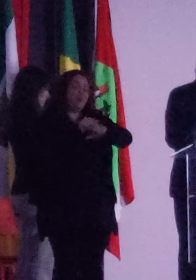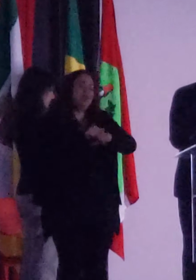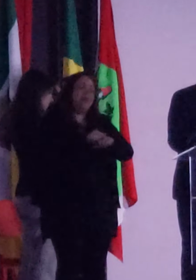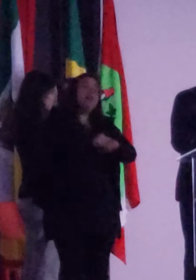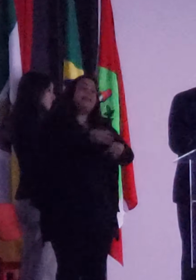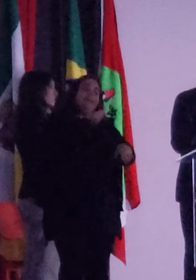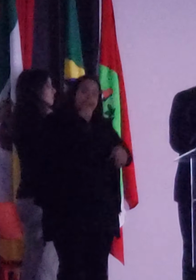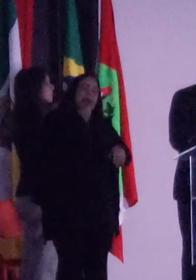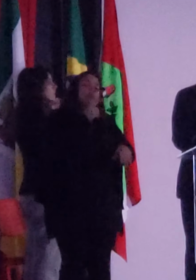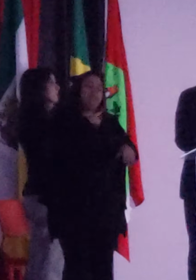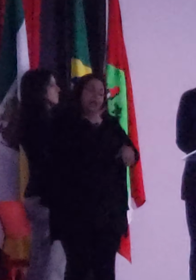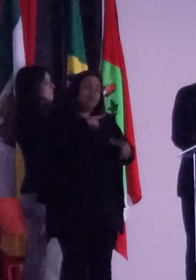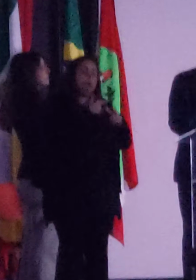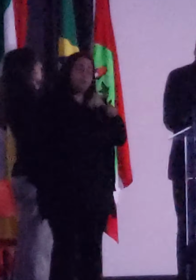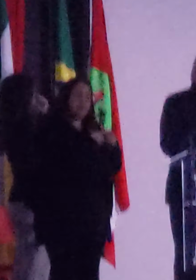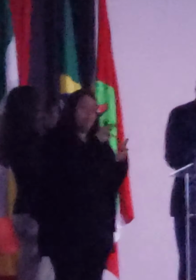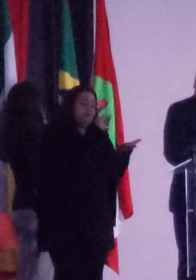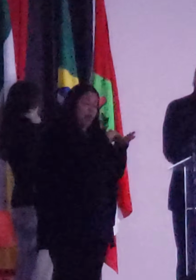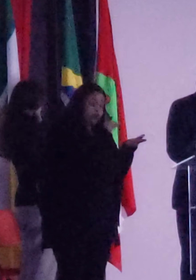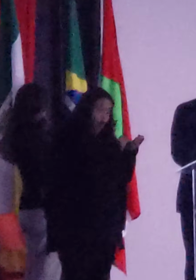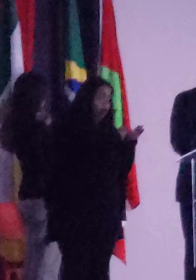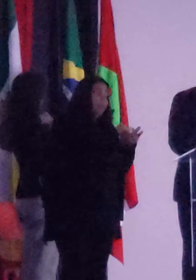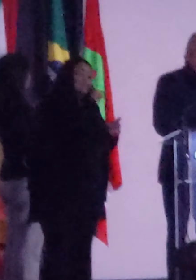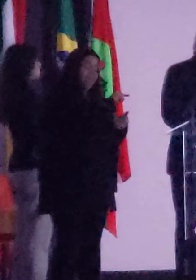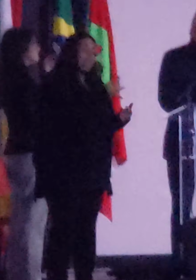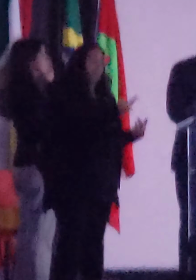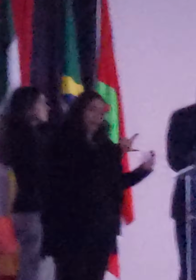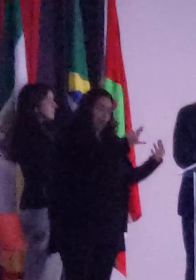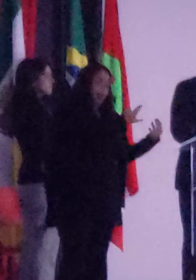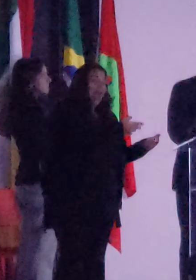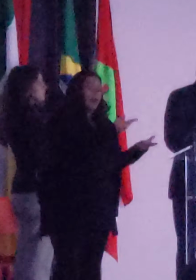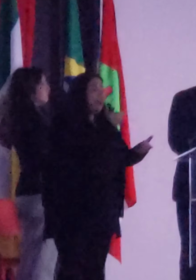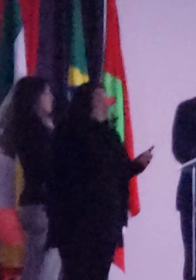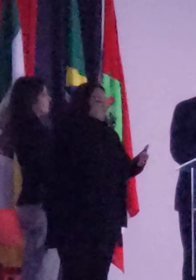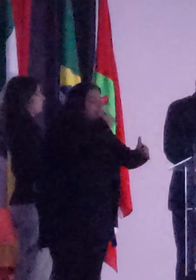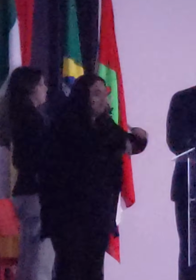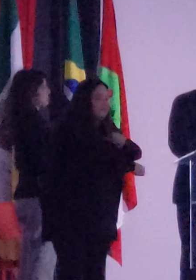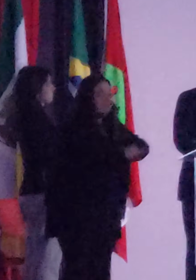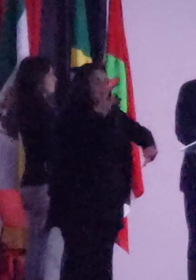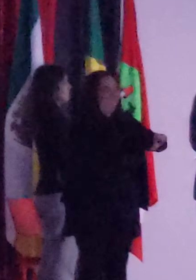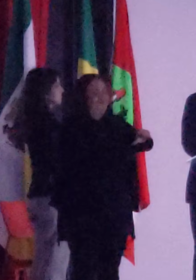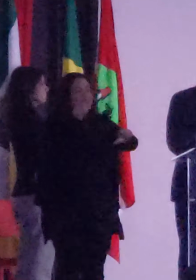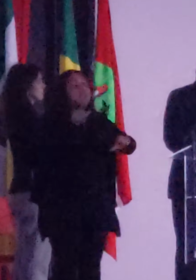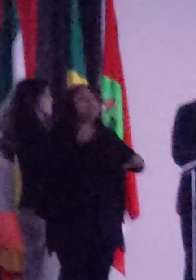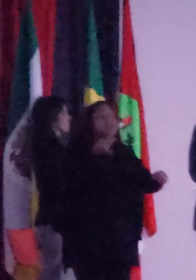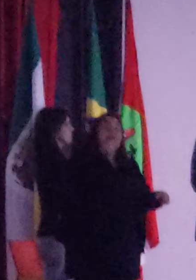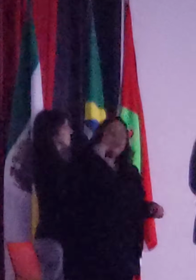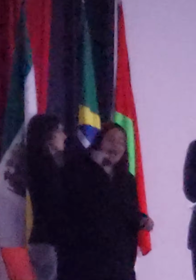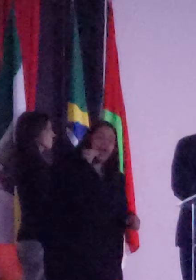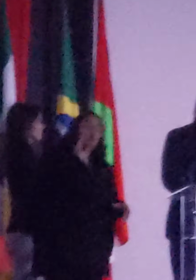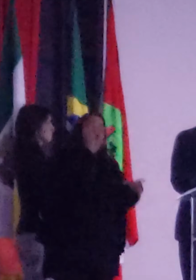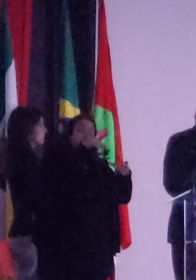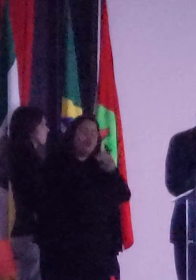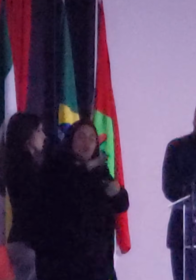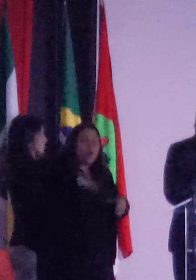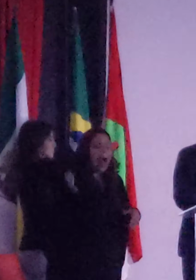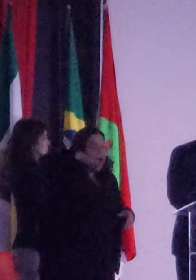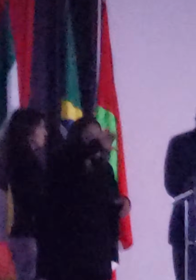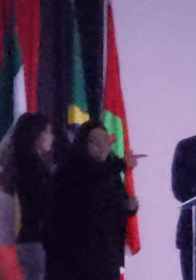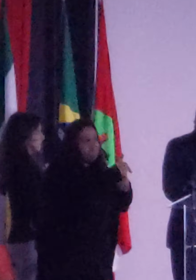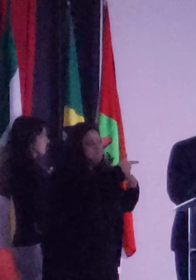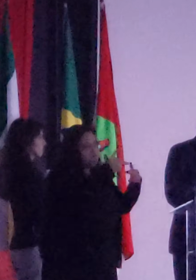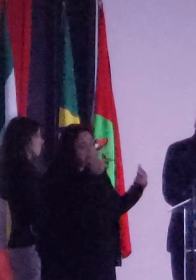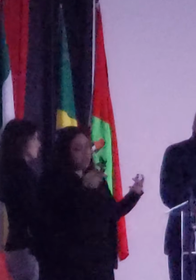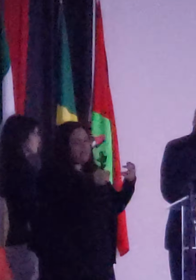as que geraram aquele dinheiro. Isso se dá em várias instâncias, pode se dar em transporte, saúde, educação, mas esse ano